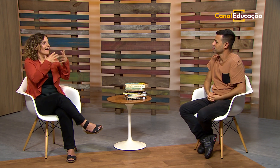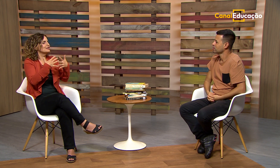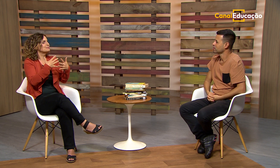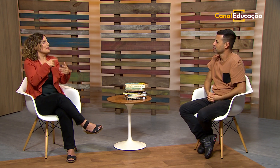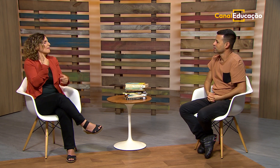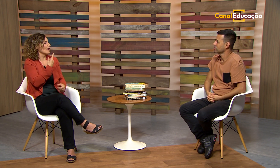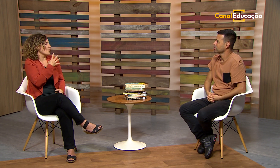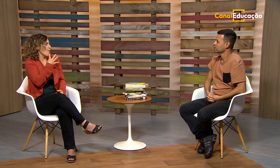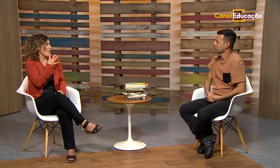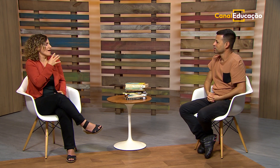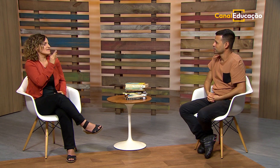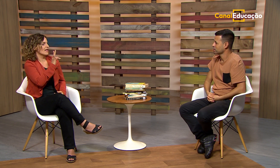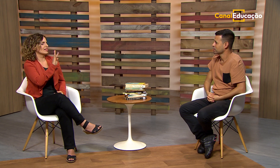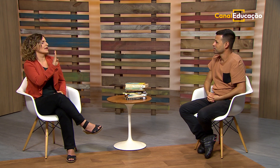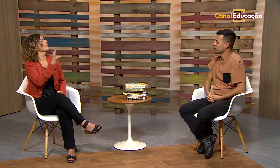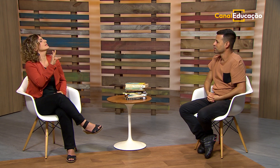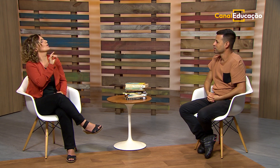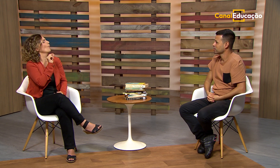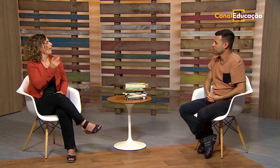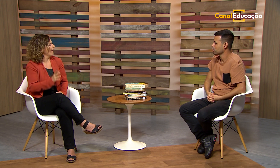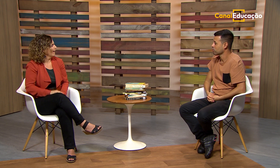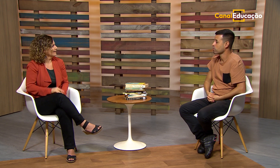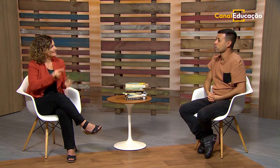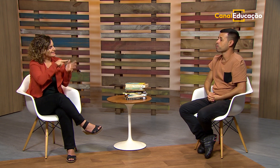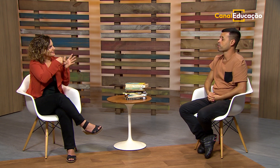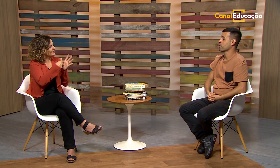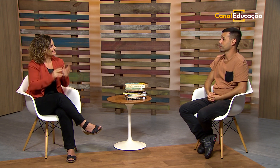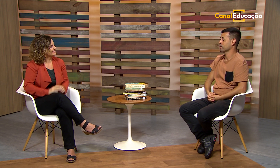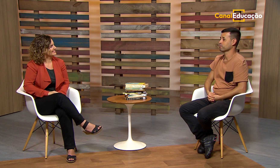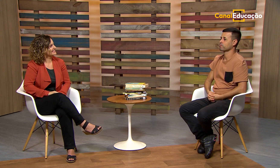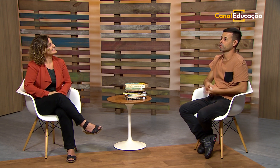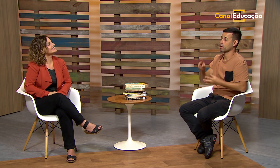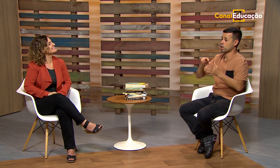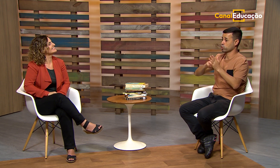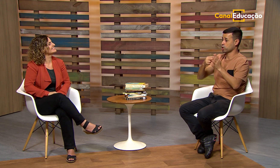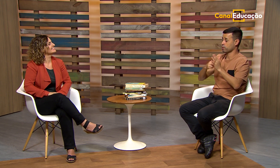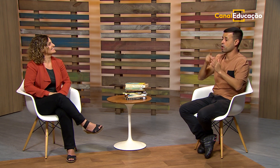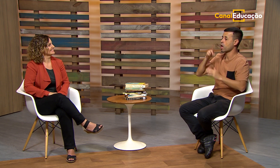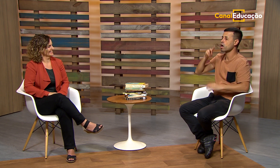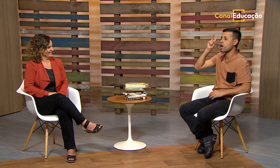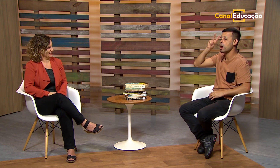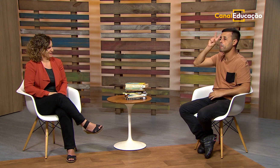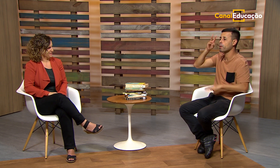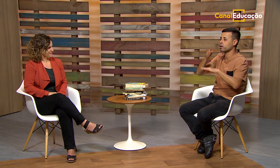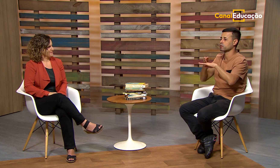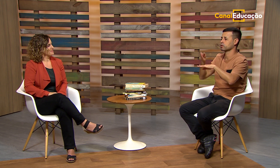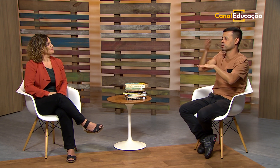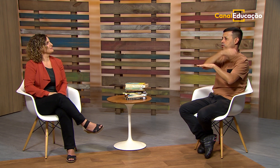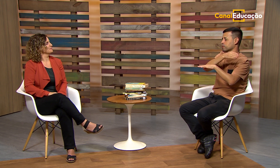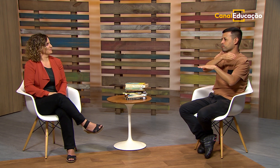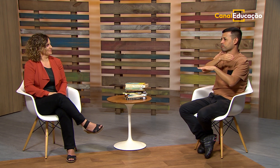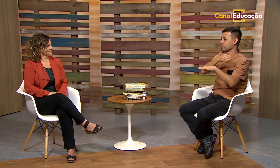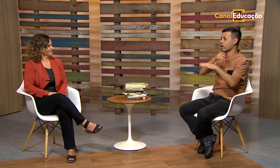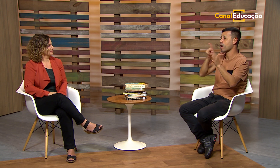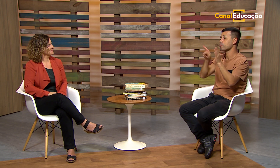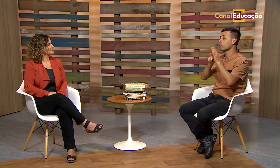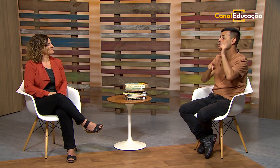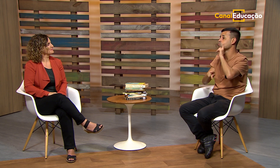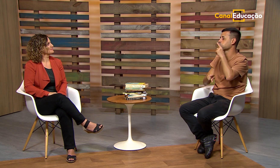não sabe o que é, qual é o significado de TBT? Bom, vem da cultura norte-americana, que